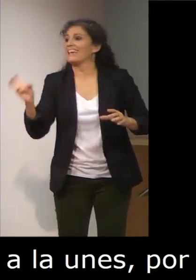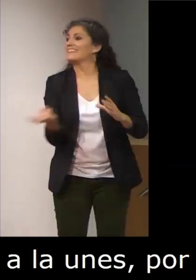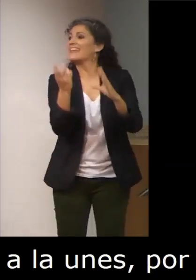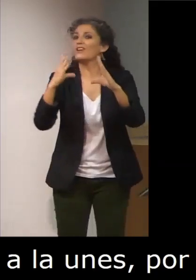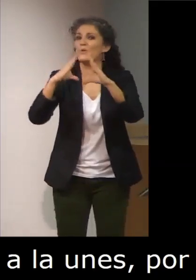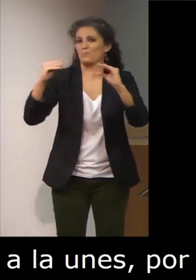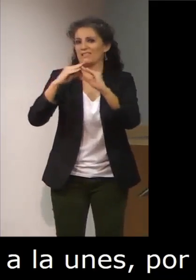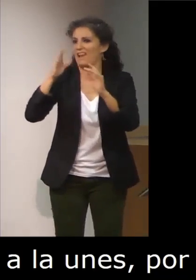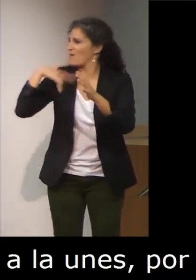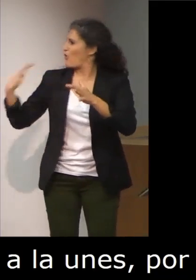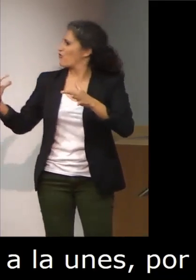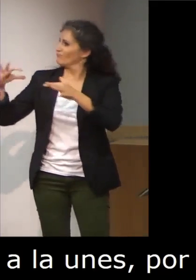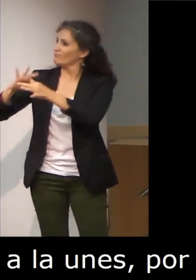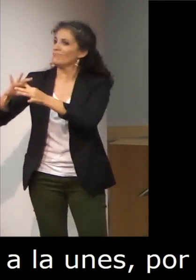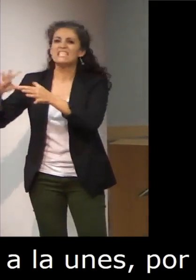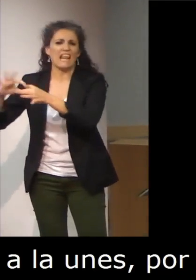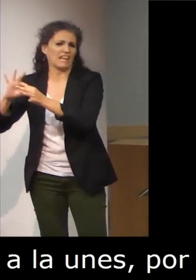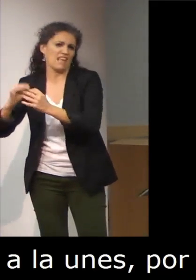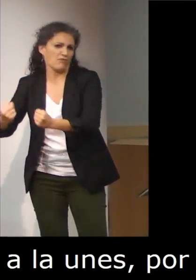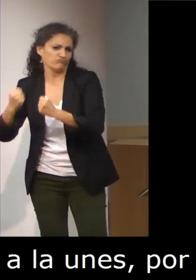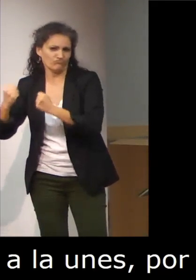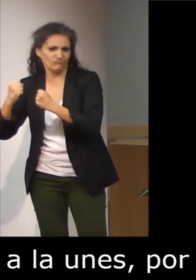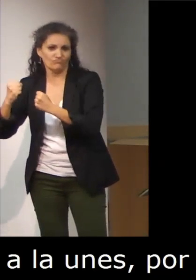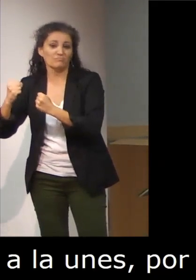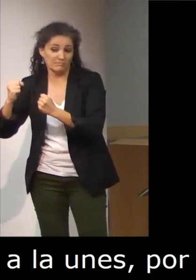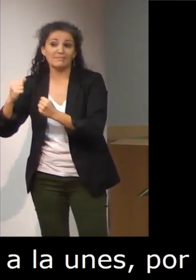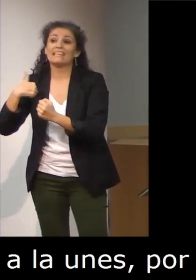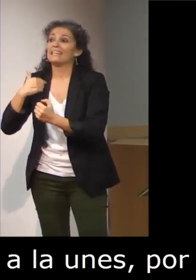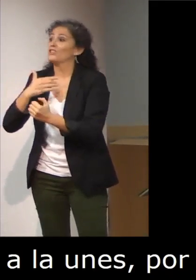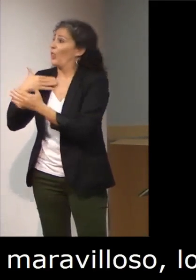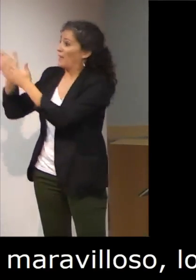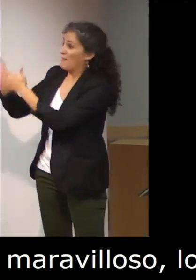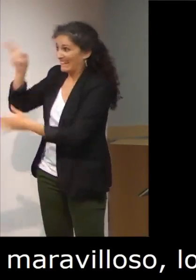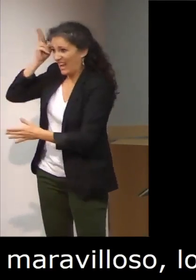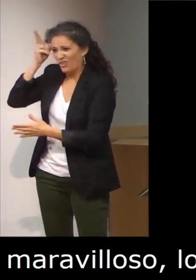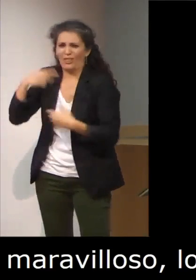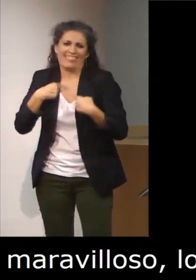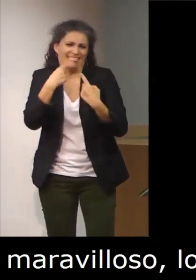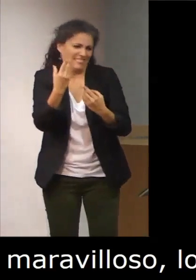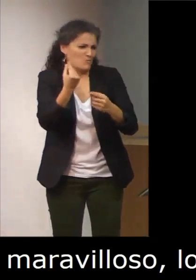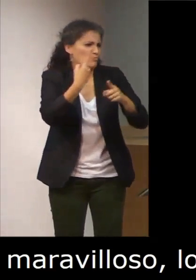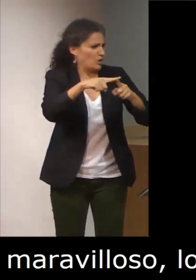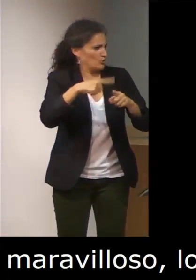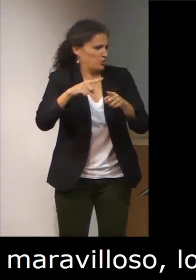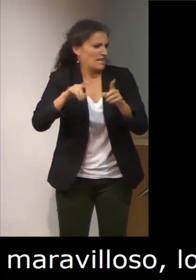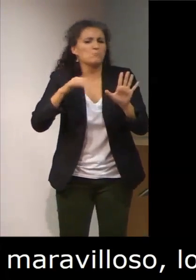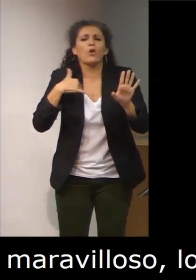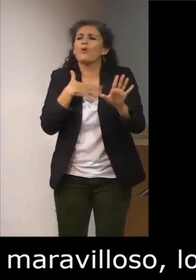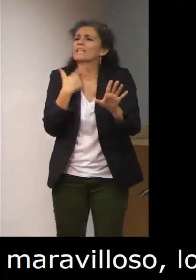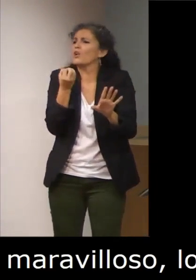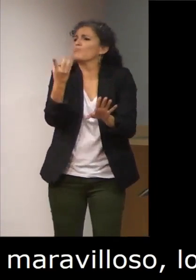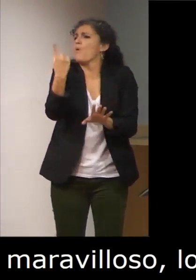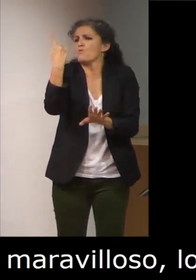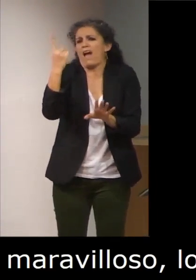a la red interuniversitaria por la sinergía que hemos creado de Mariano podría decir muchísimas